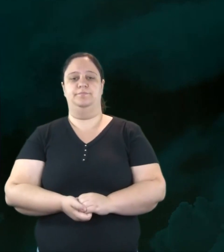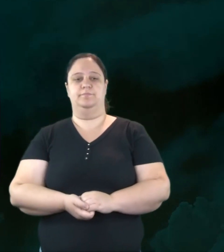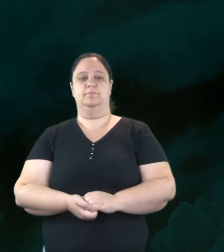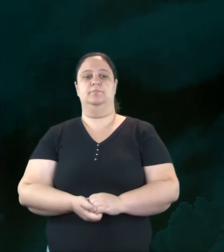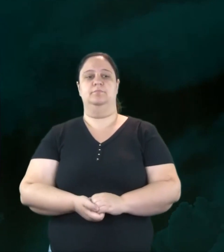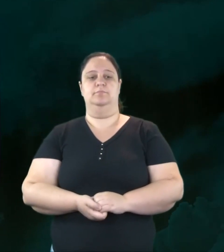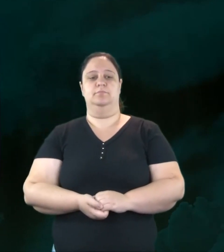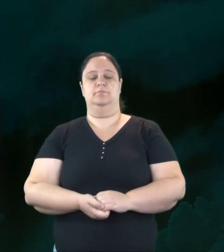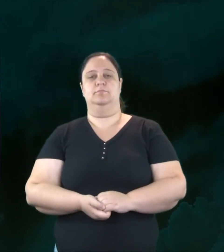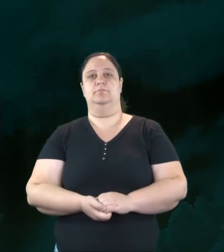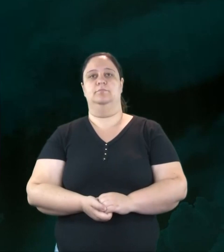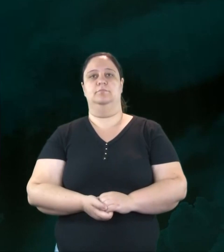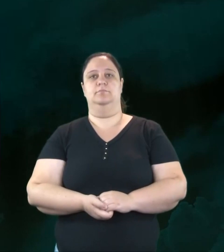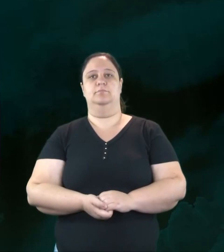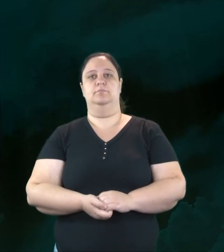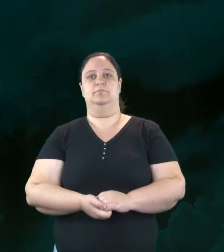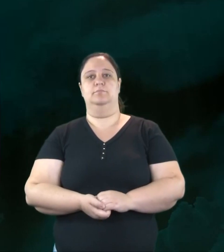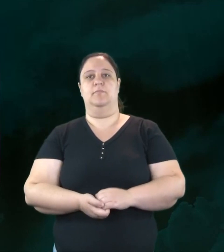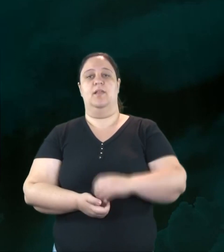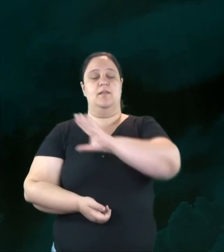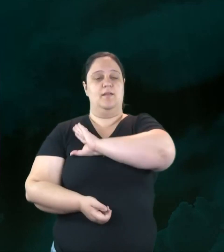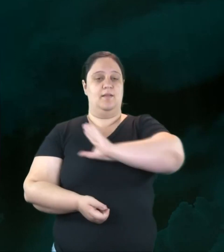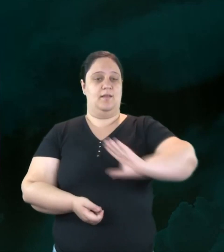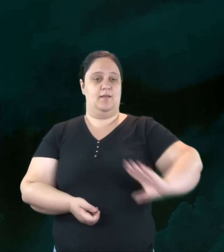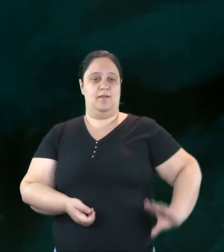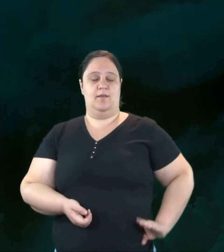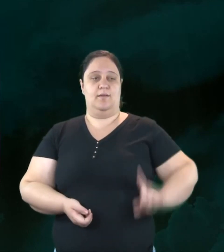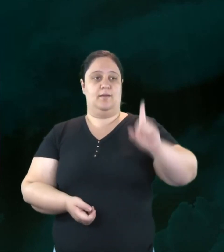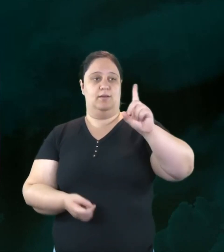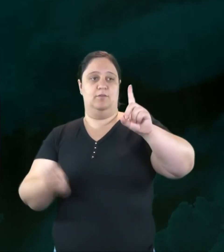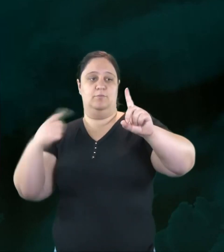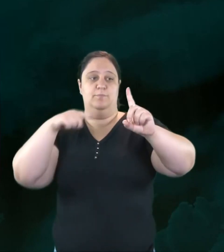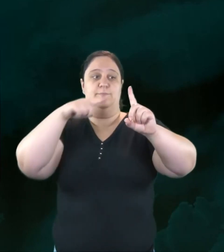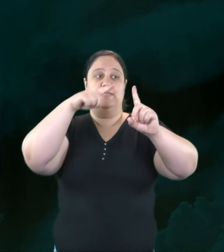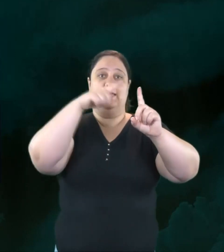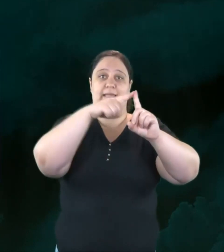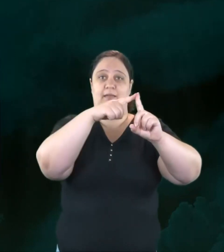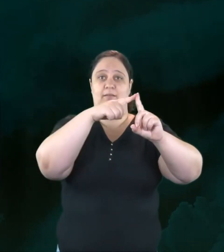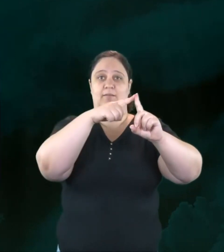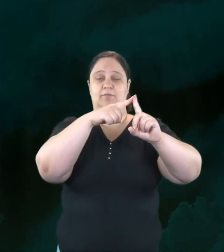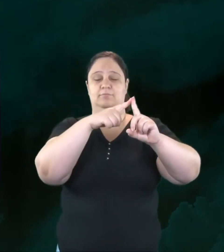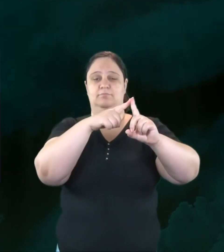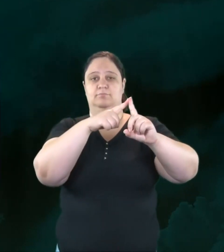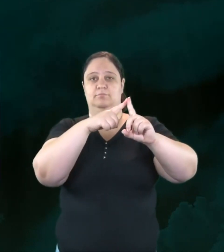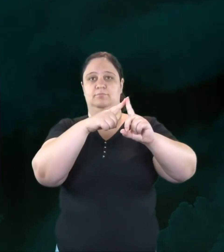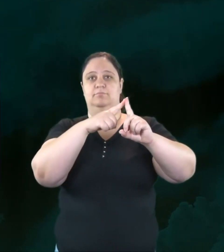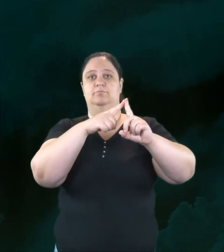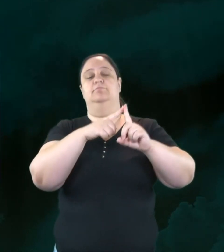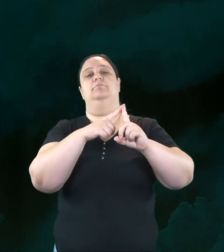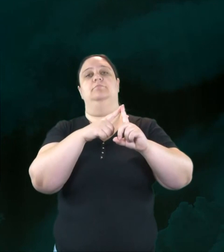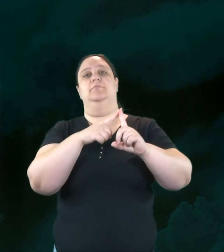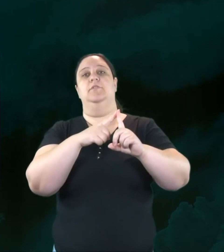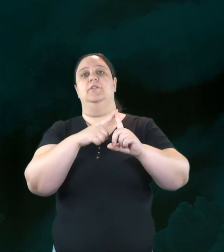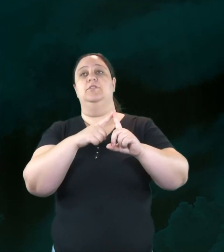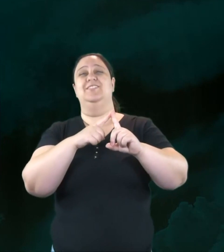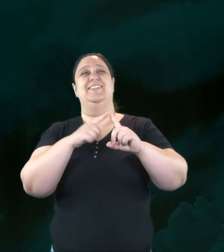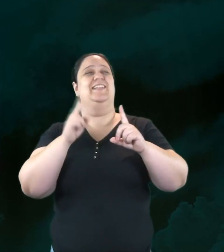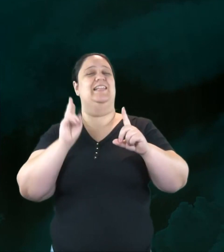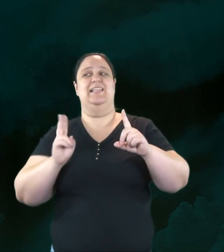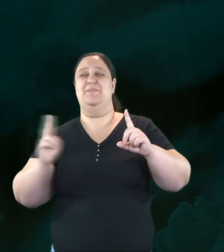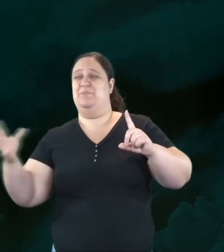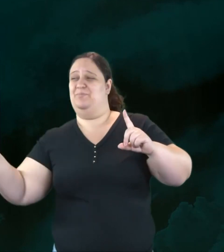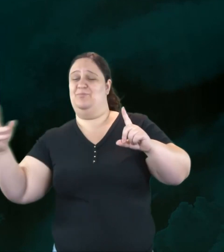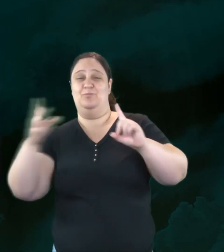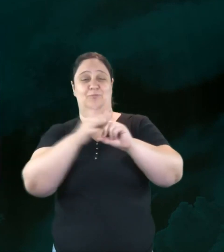fazer convergir nele, convergir em Cristo, na dispensação da plenitude dos tempos, todas